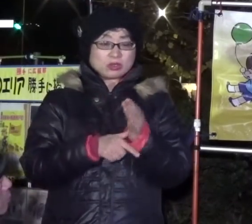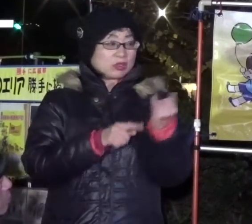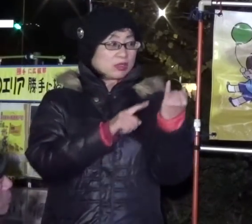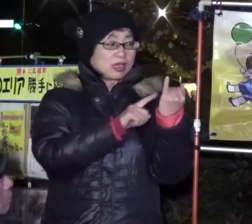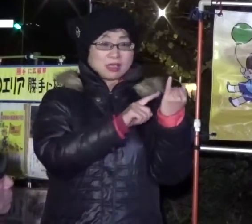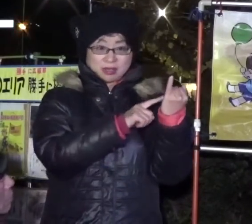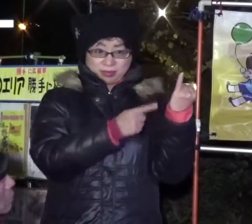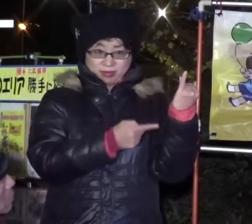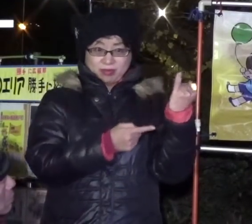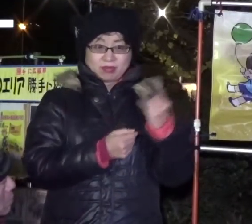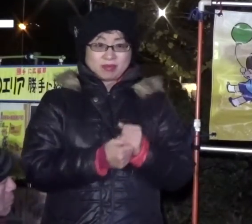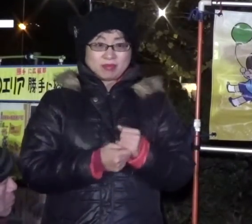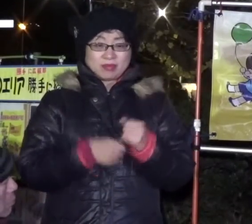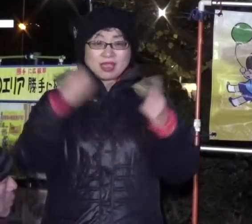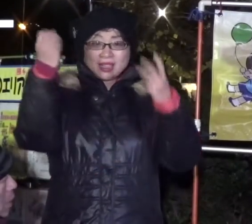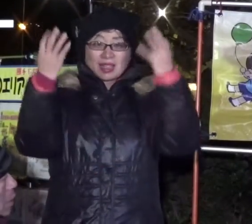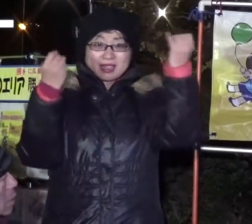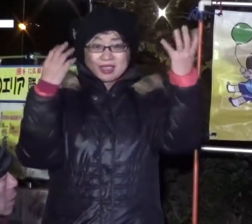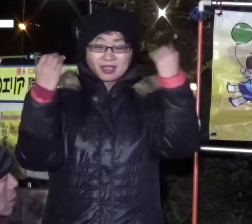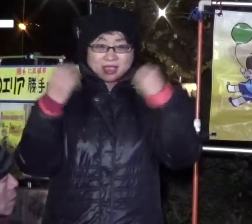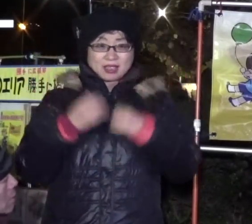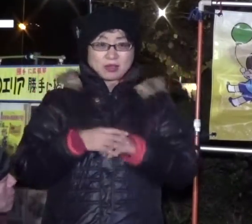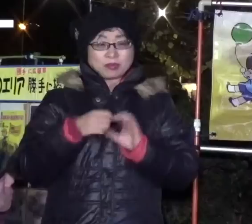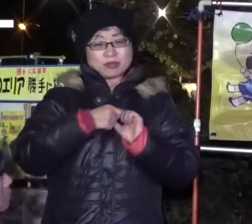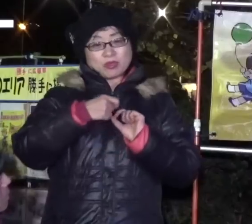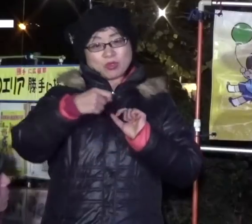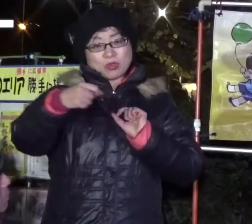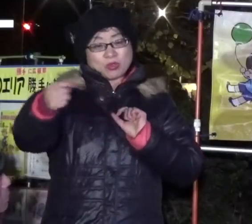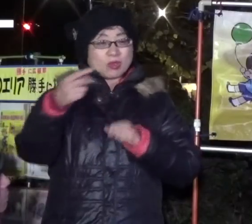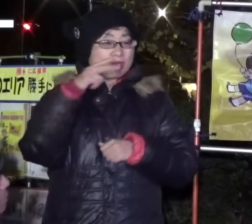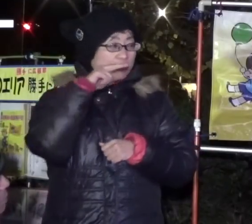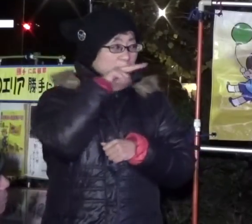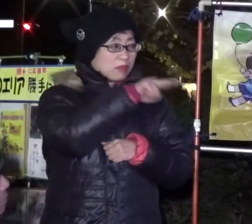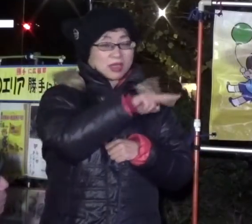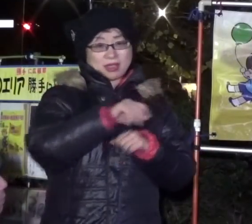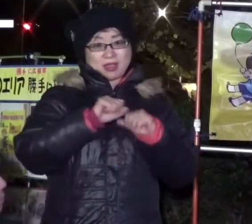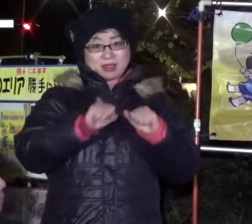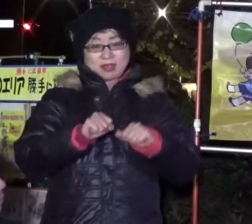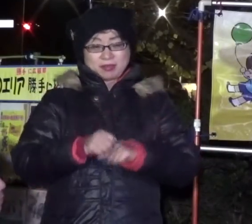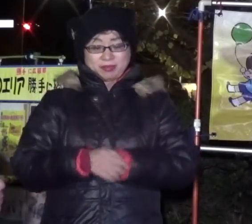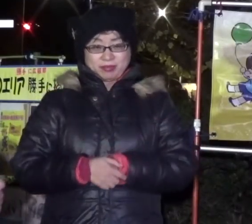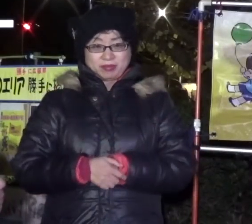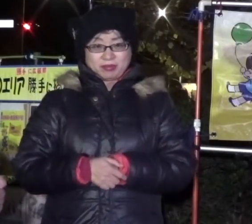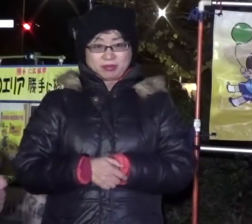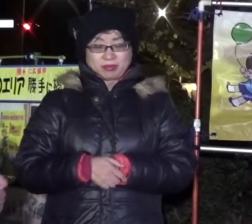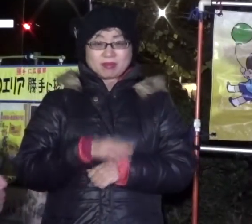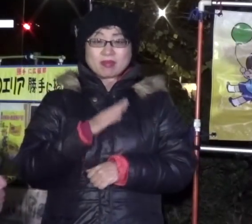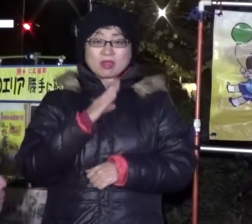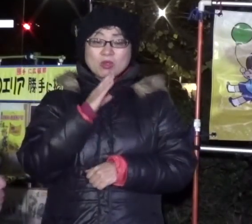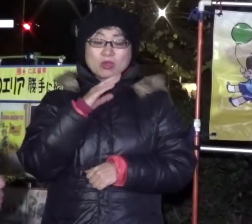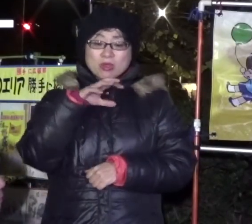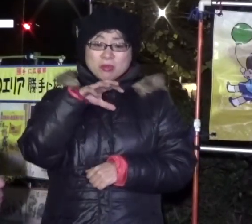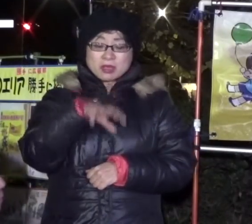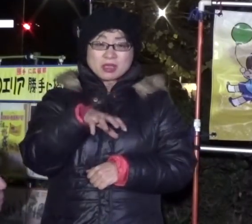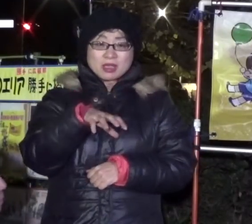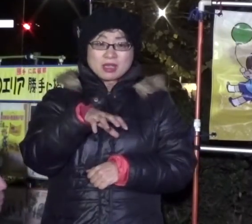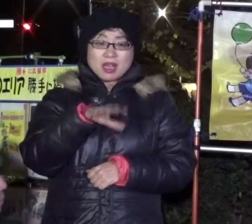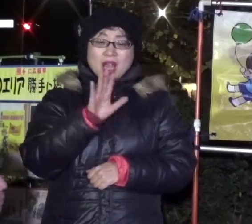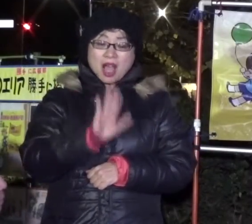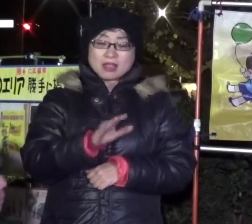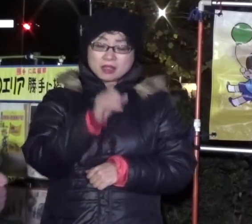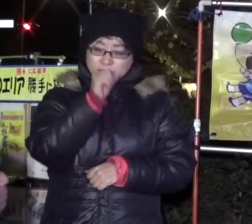が輝いて遠くの方に見えていたんですけれども、本当にそういう場があってよかったな